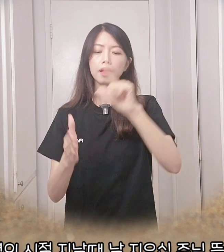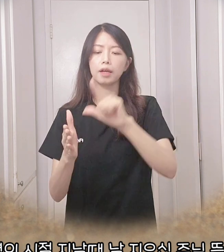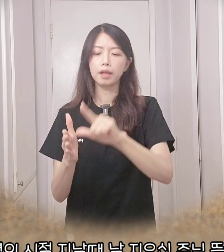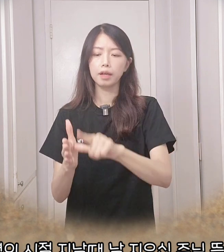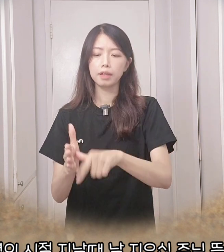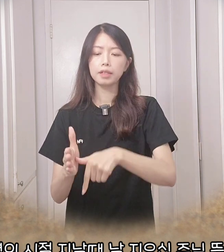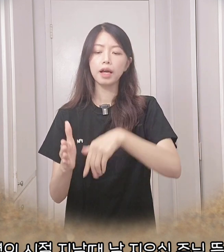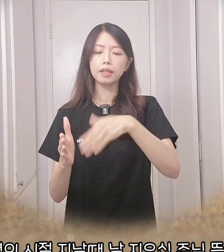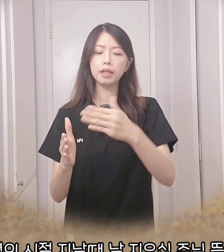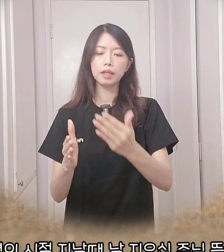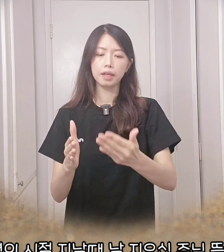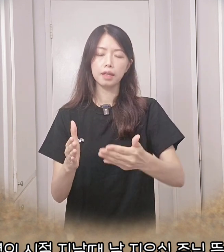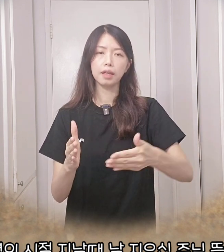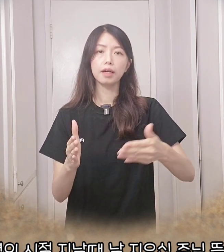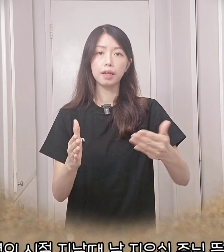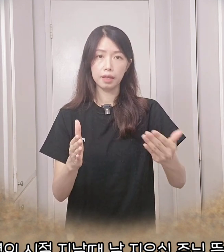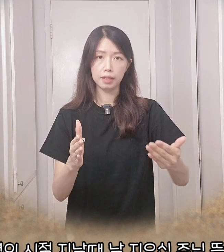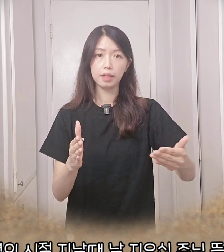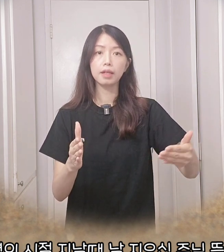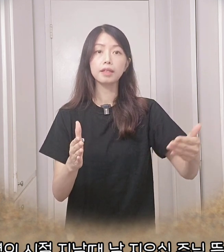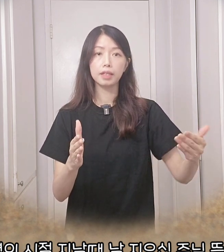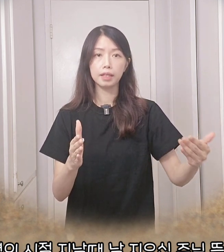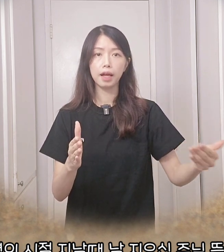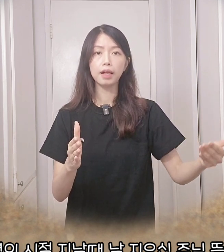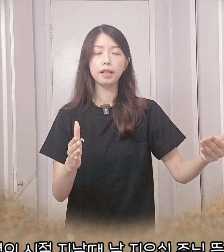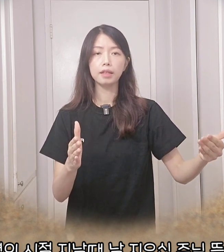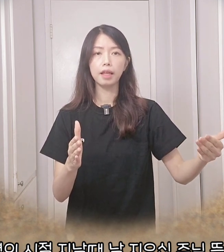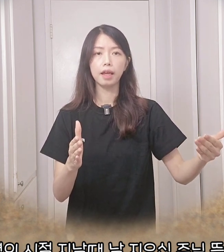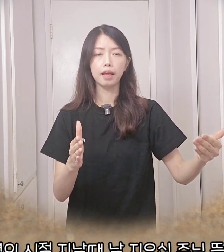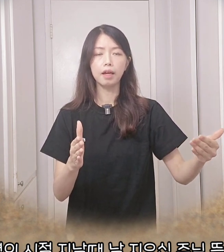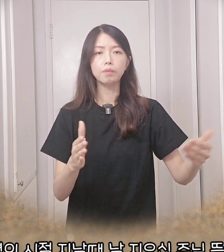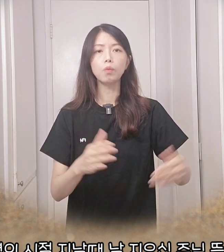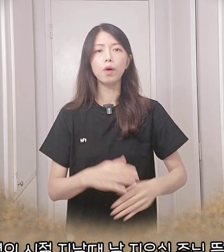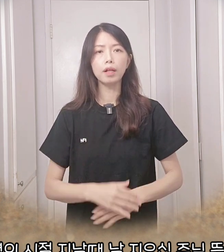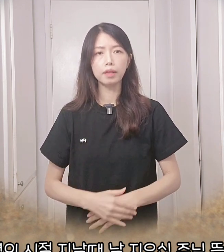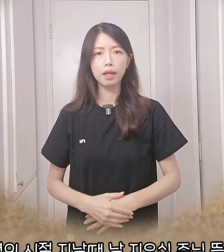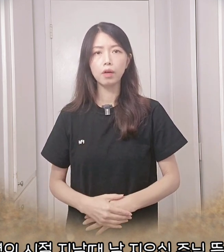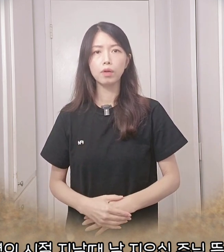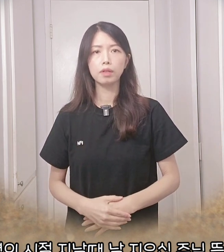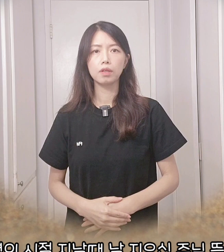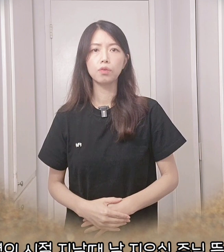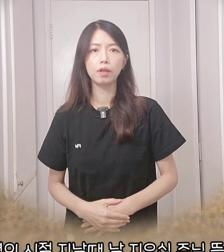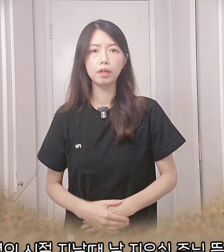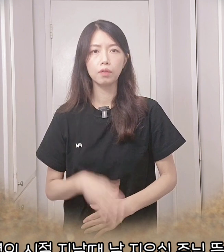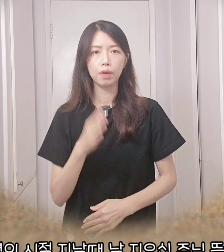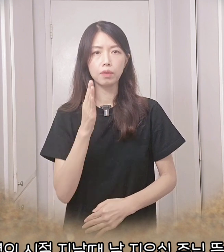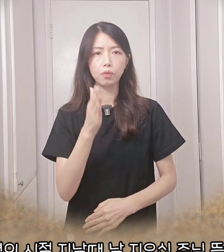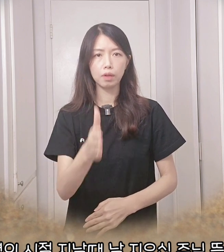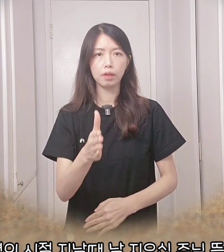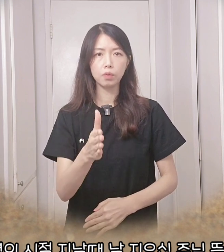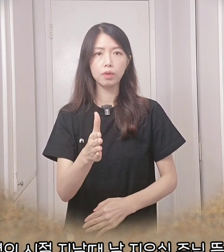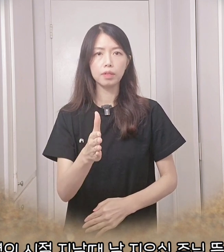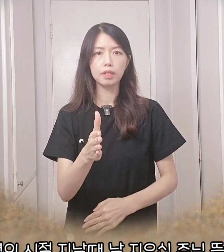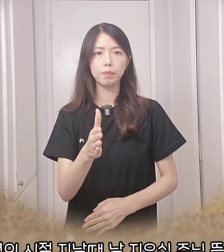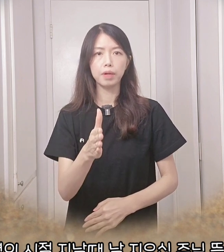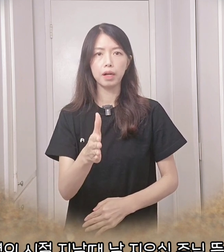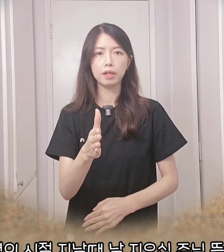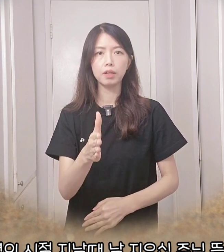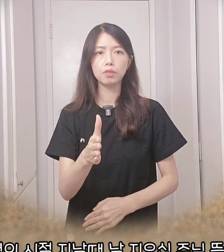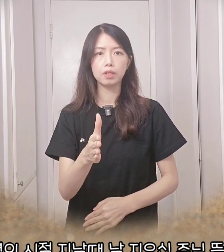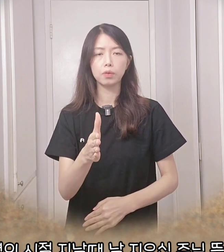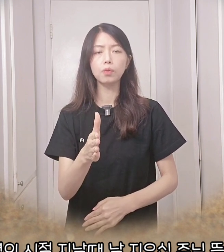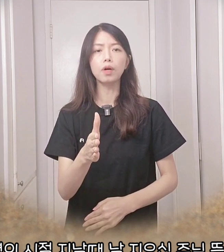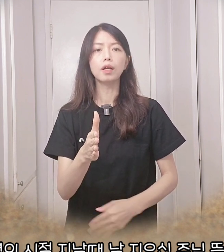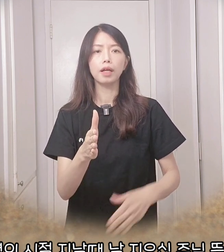청년의 시간이 지날 때, 뭐뭐 할 때라고 하는 뜻의 수어는 왼손이 이렇게 손끝이 앞을